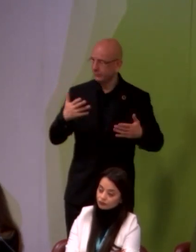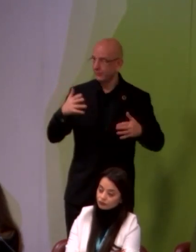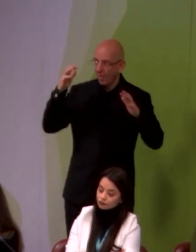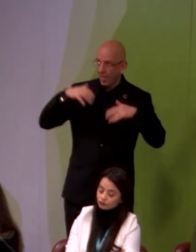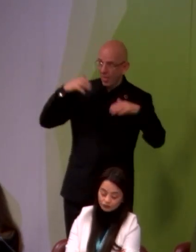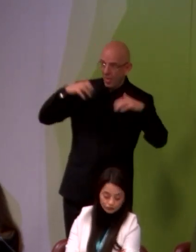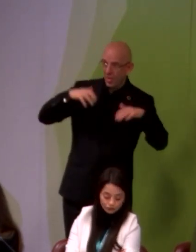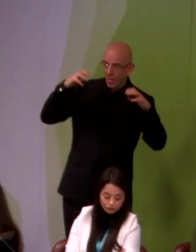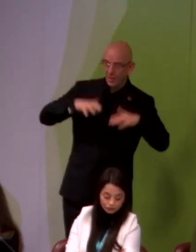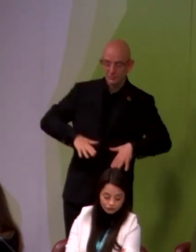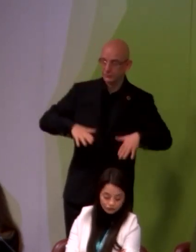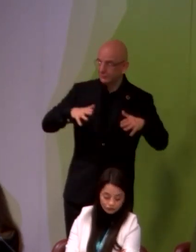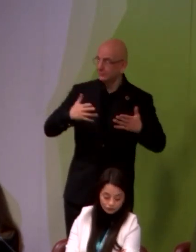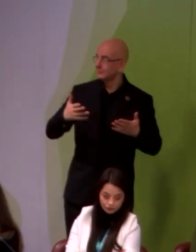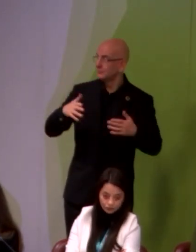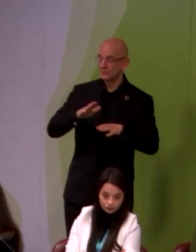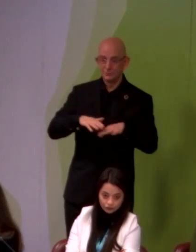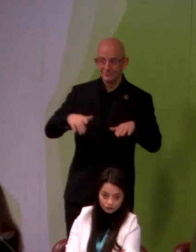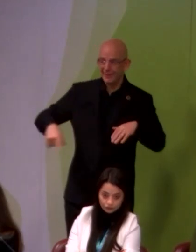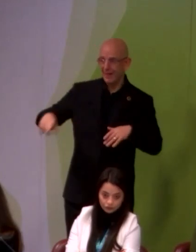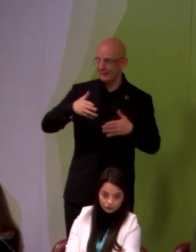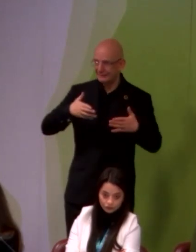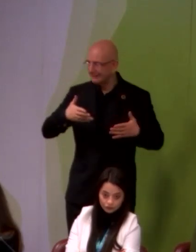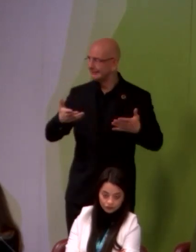qui sont les plus touchées par rapport aux autres.